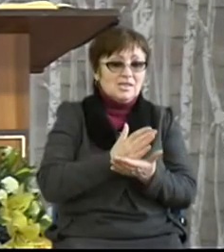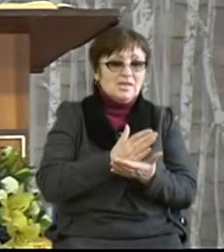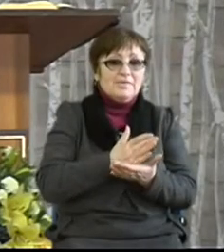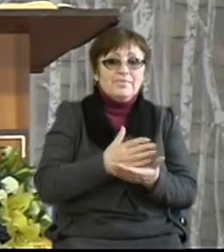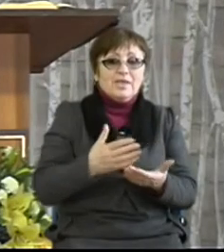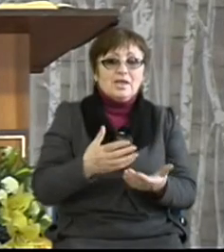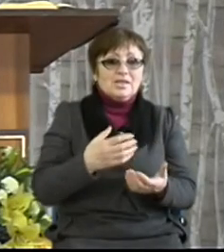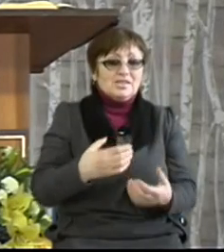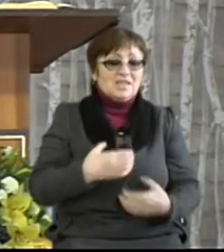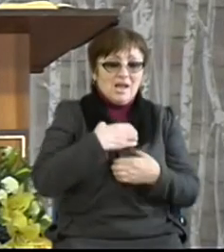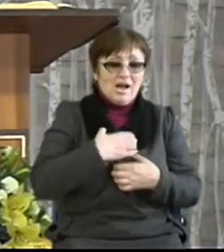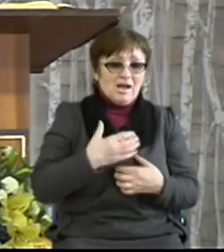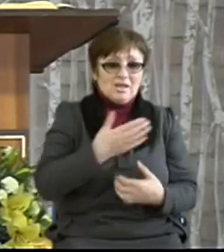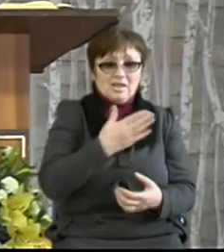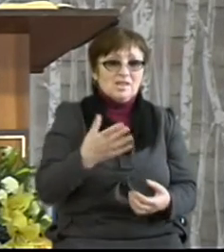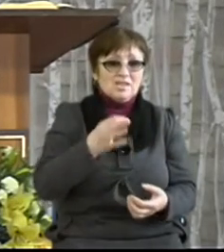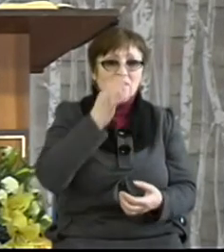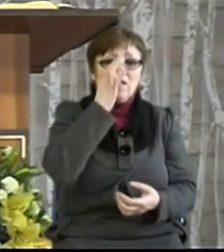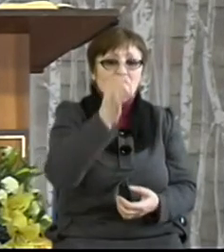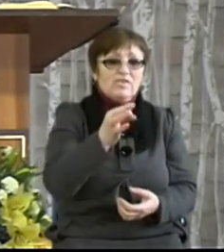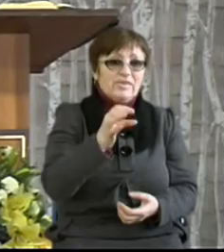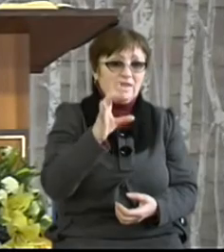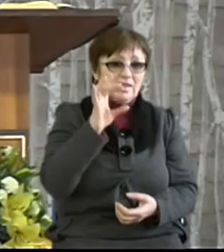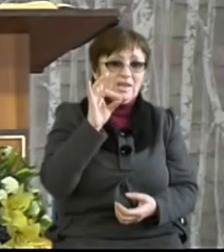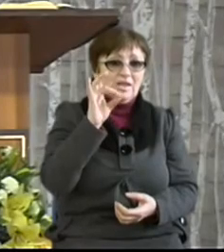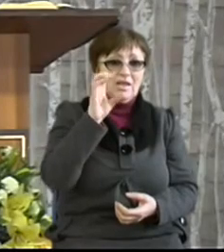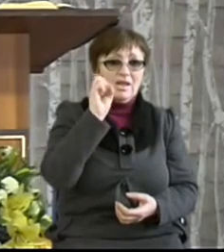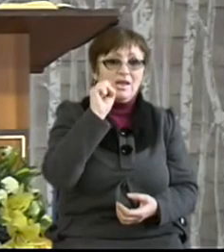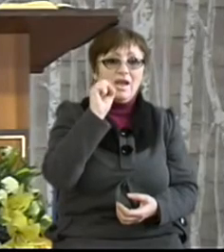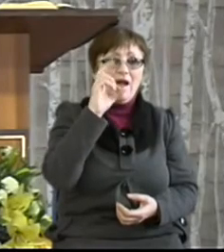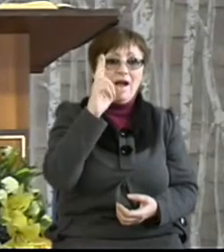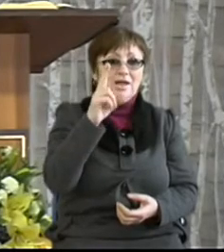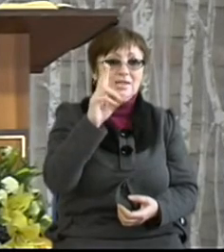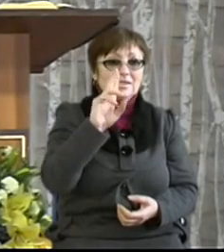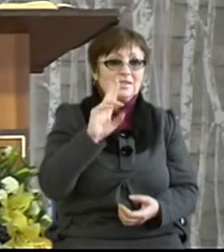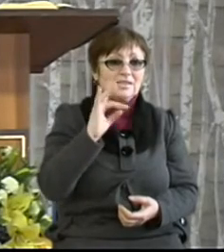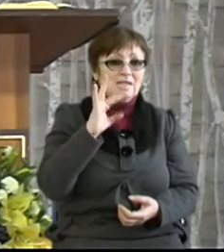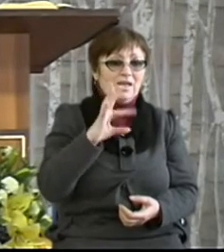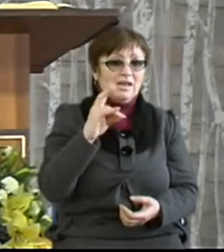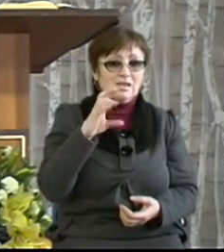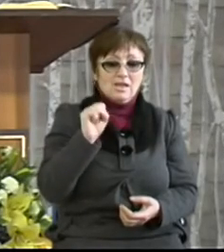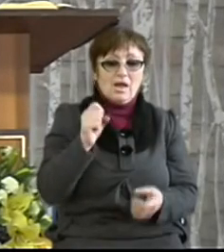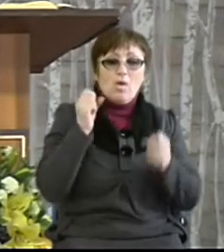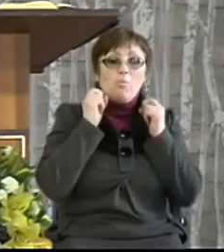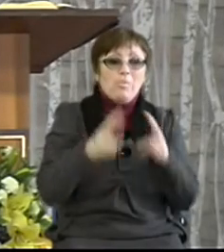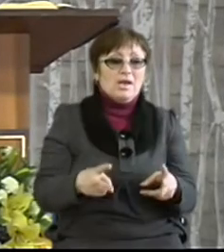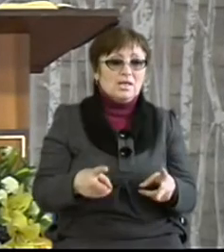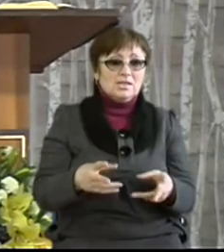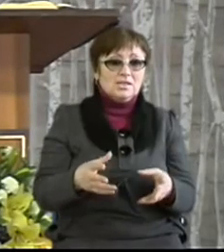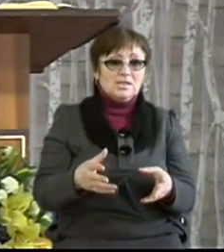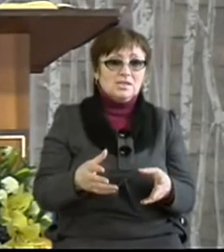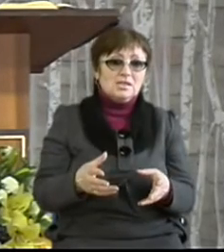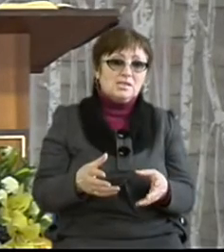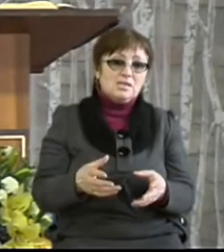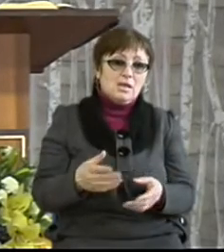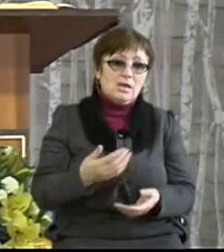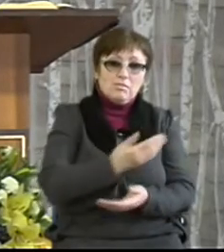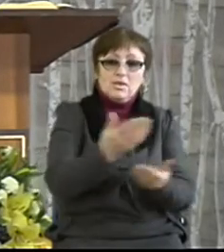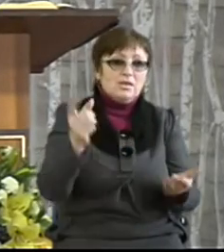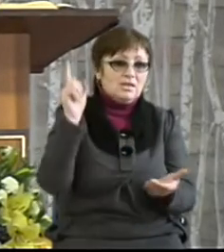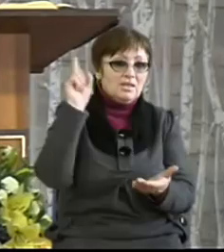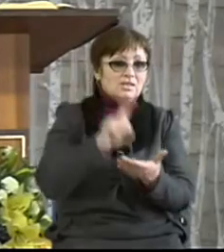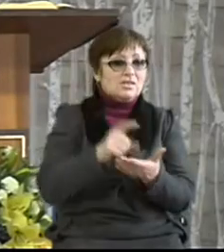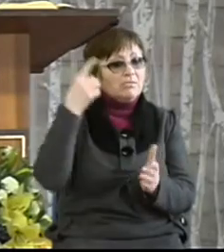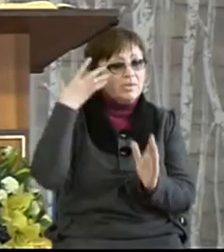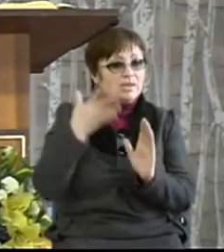это негативная реакция на ту угрозу, которая может быть по отношению к нам. Но мы должны понимать, что мы